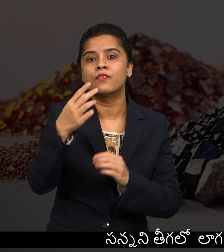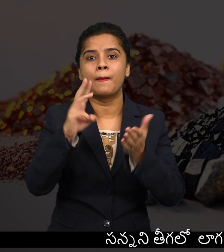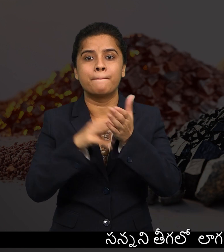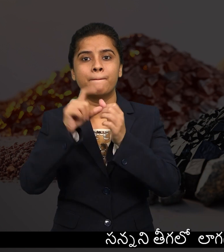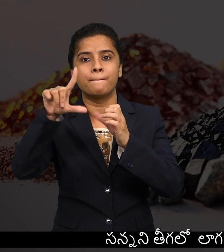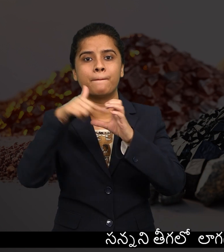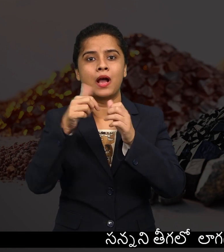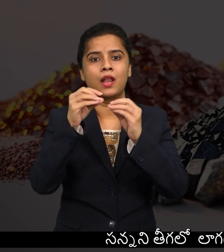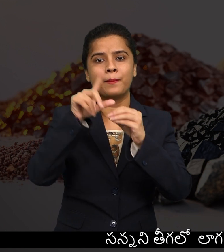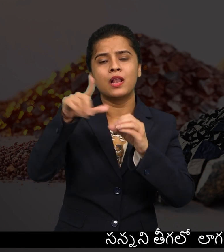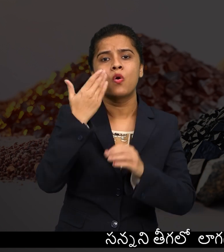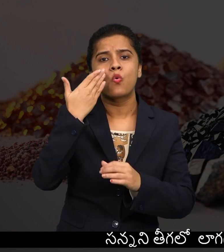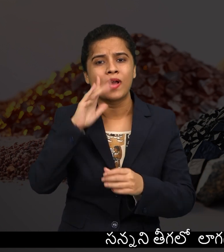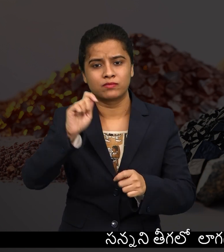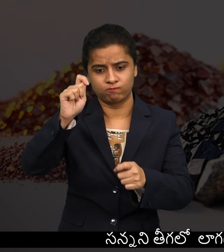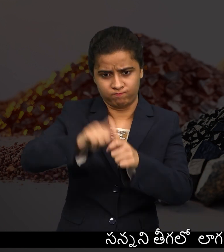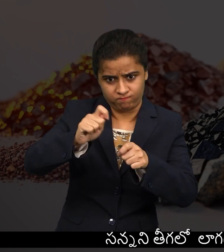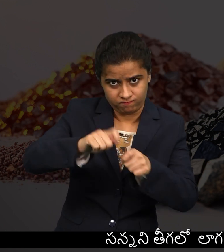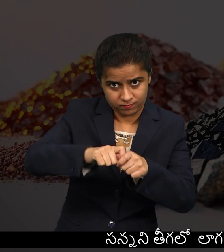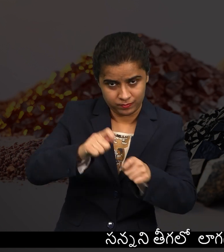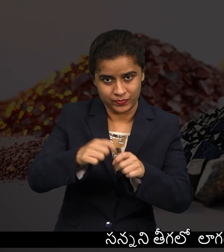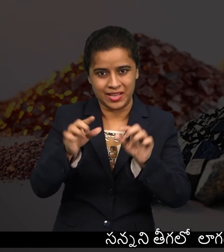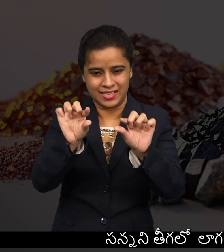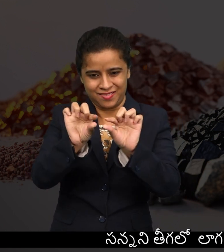లాగగలిగే లక్షణం స్థరణీయత అంటారు.